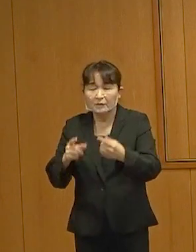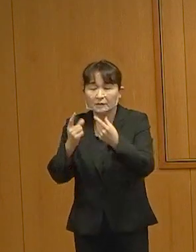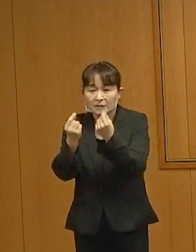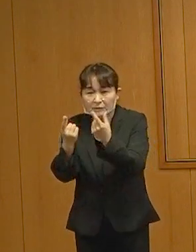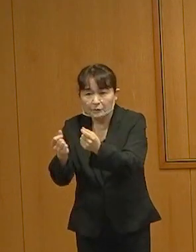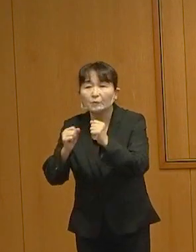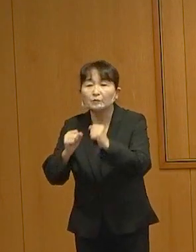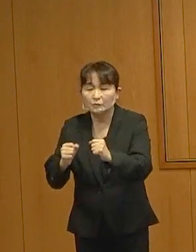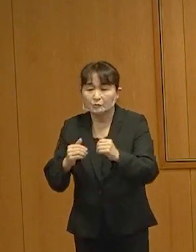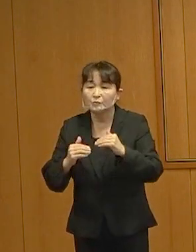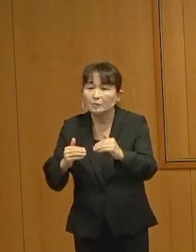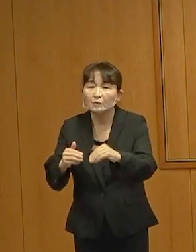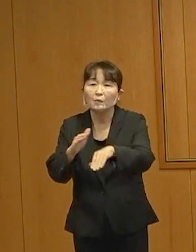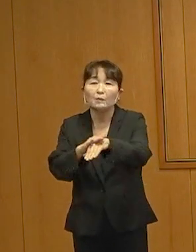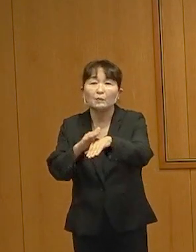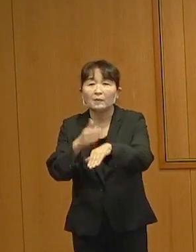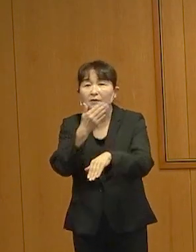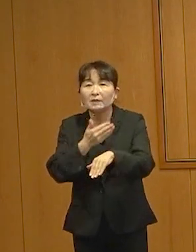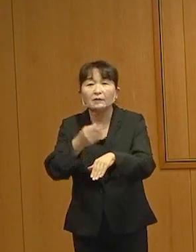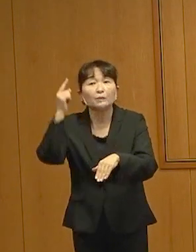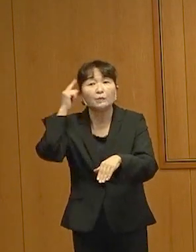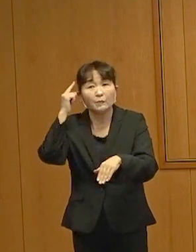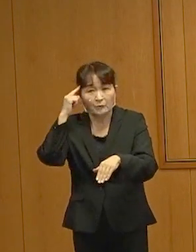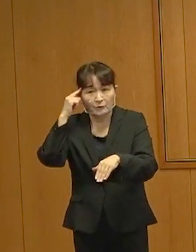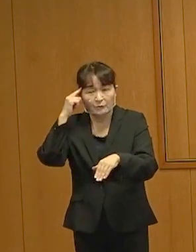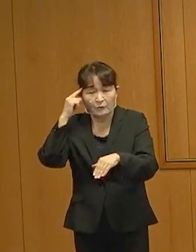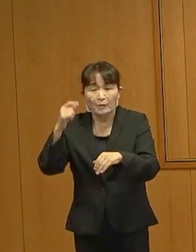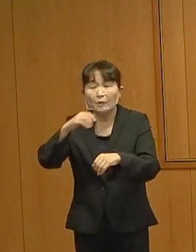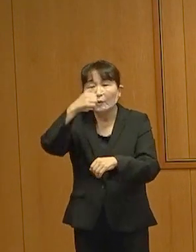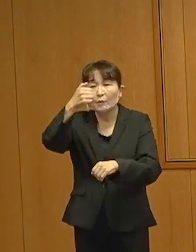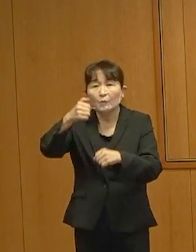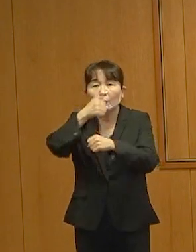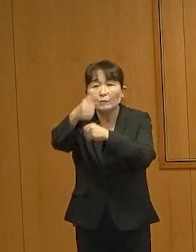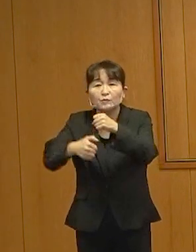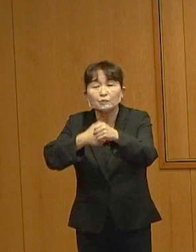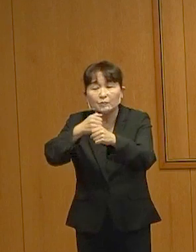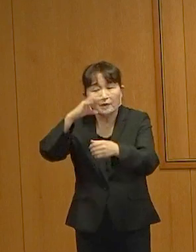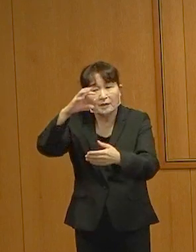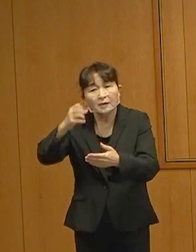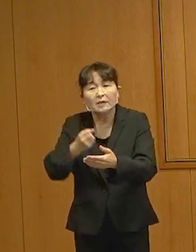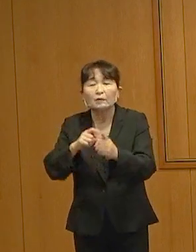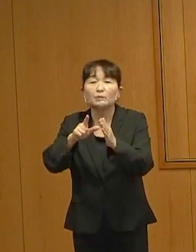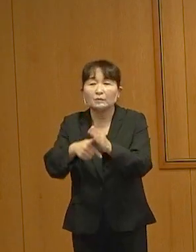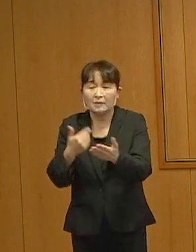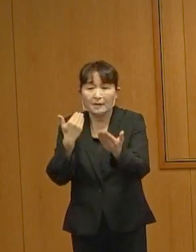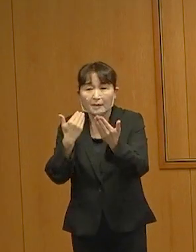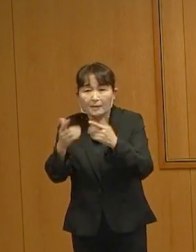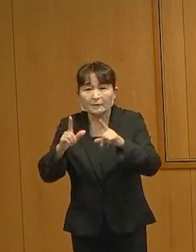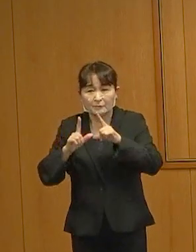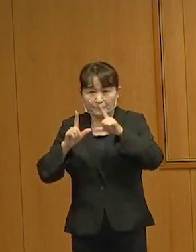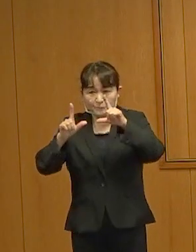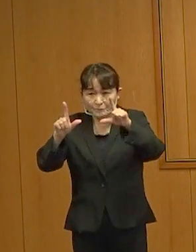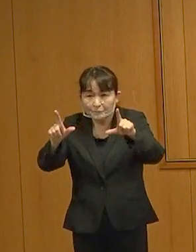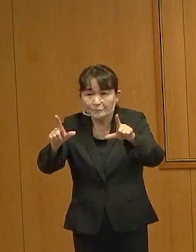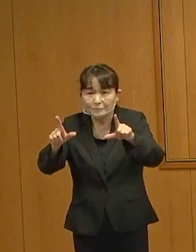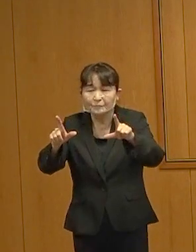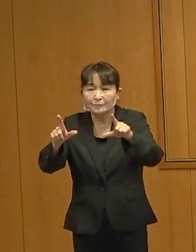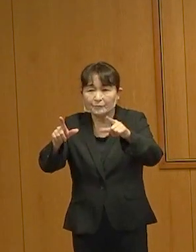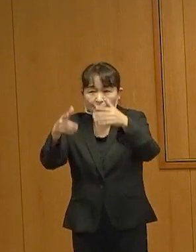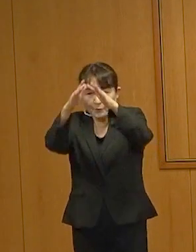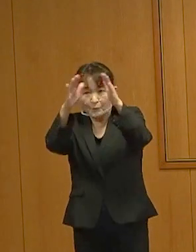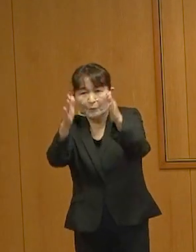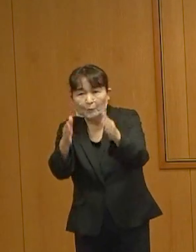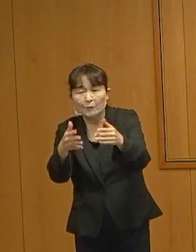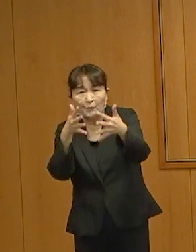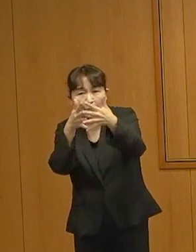ないかというのが、まあ、50周年の記念の時にしっかりと見出していく構想を出した